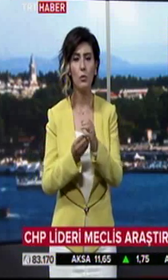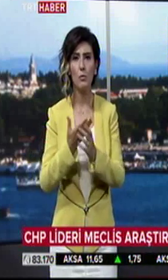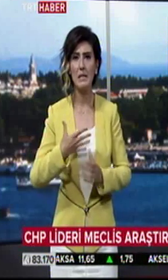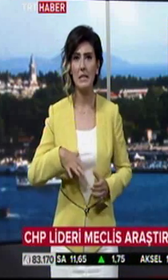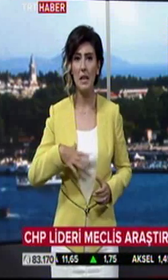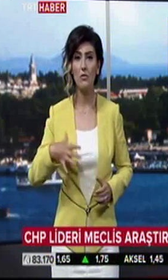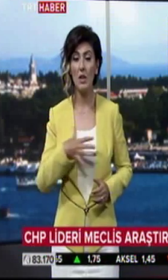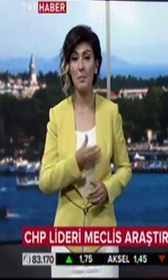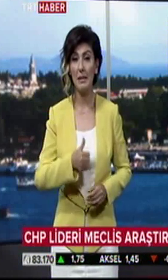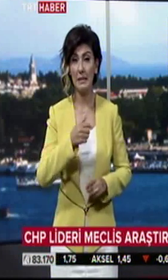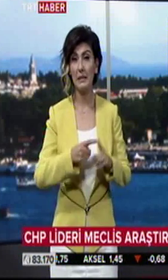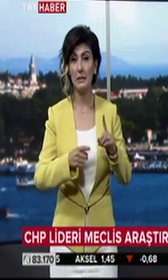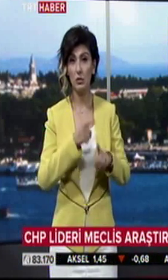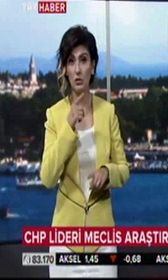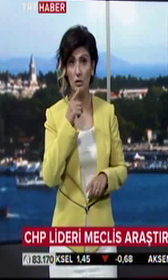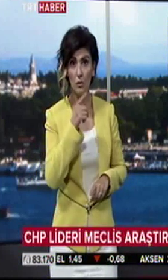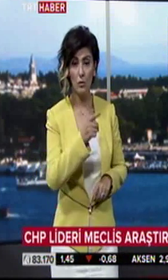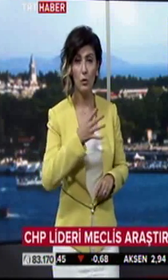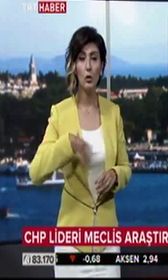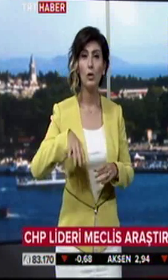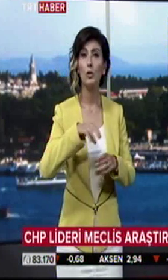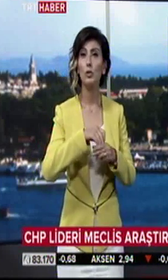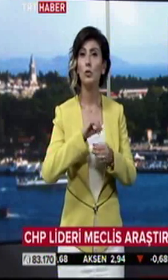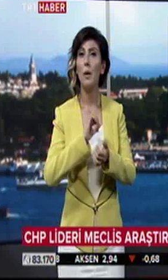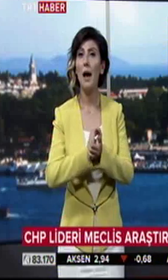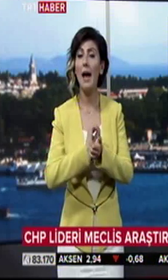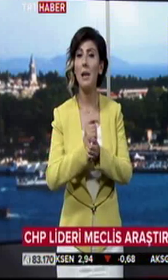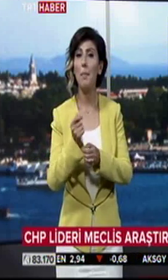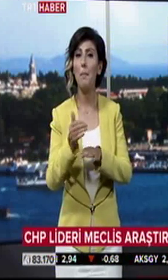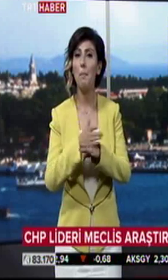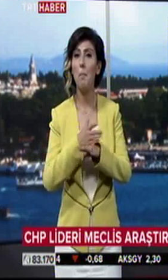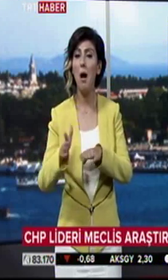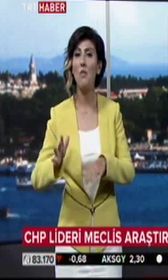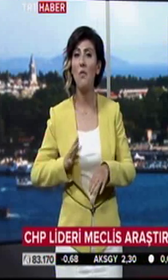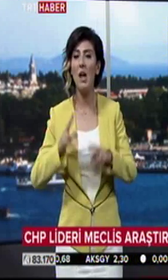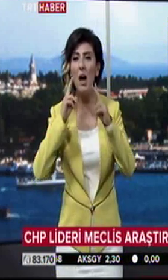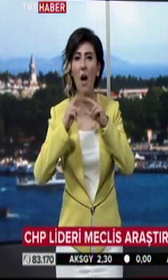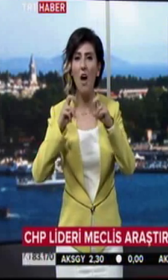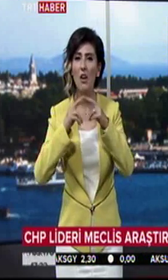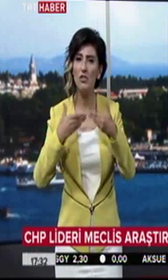isteyen CHP lideri Kemal Kılıçdaroğlu, "Tüm ailemin mal varlığı araştırılsın." dedi.